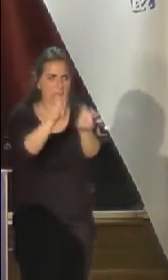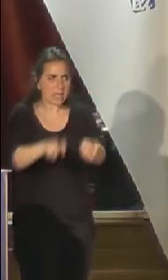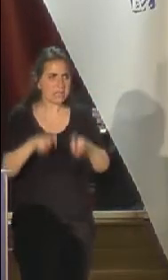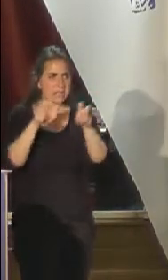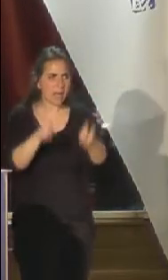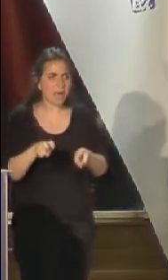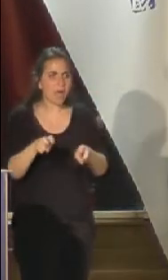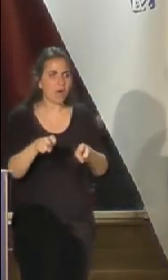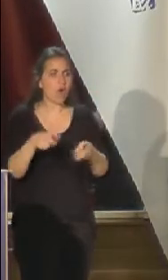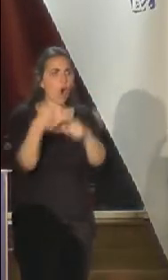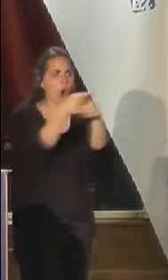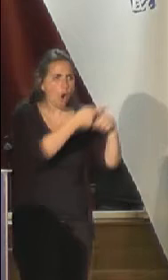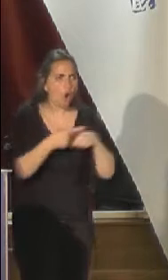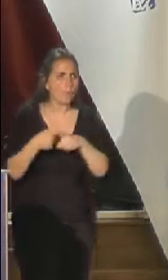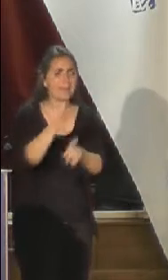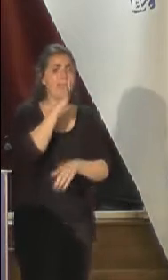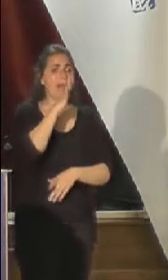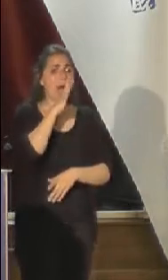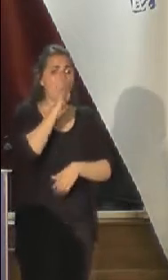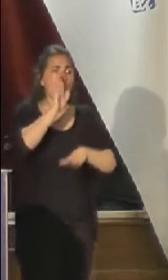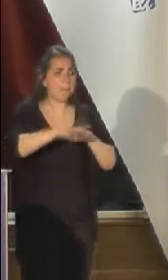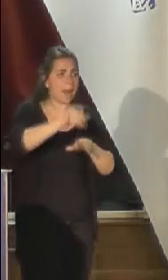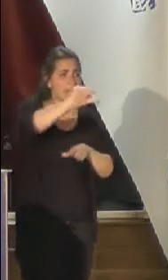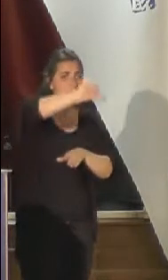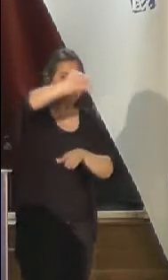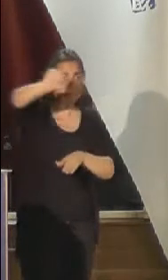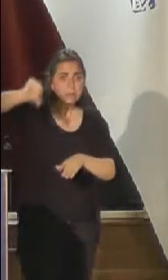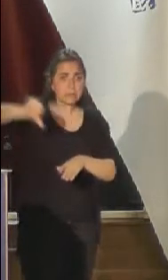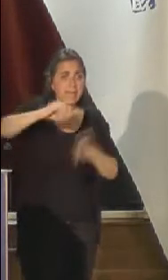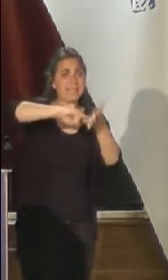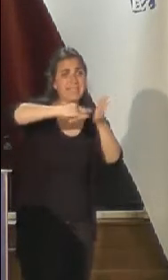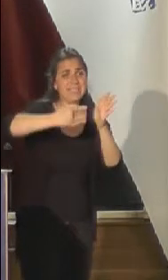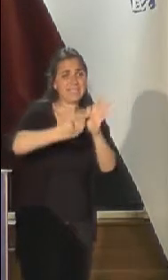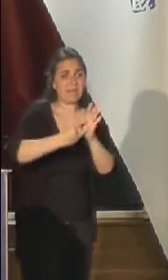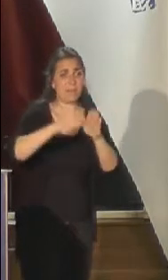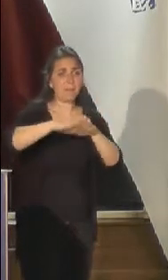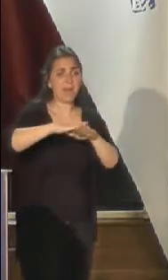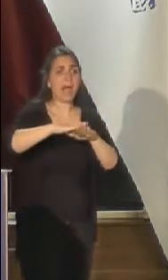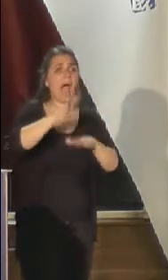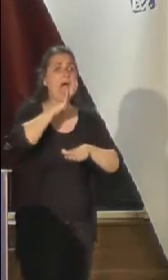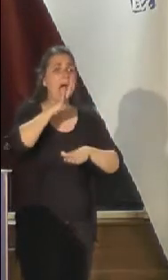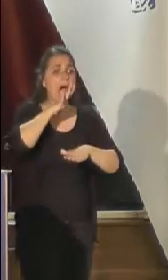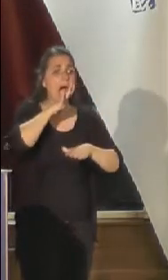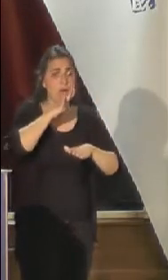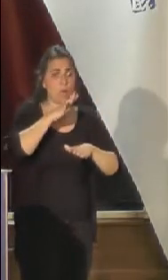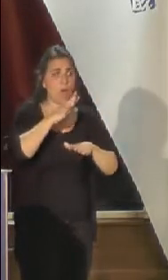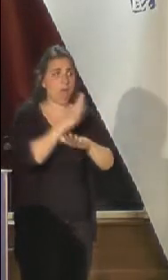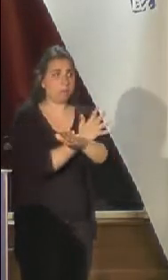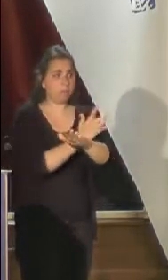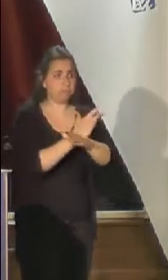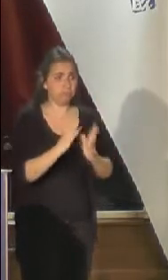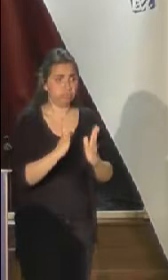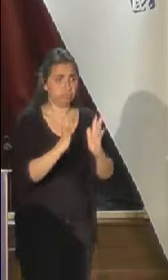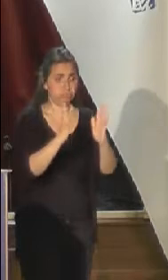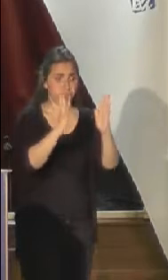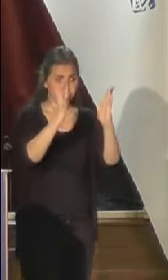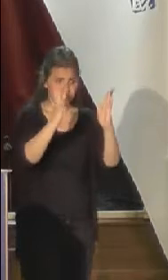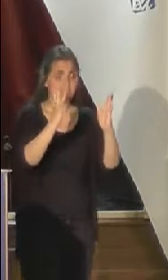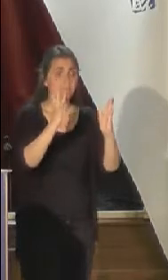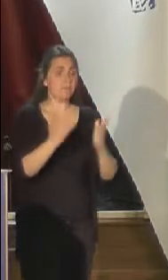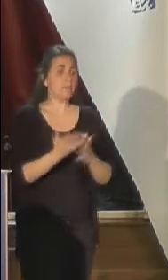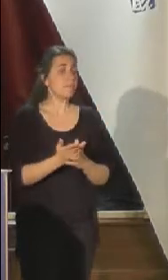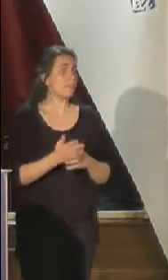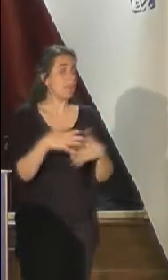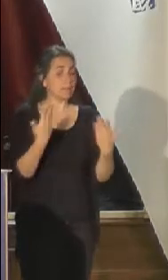reparto de auga para atolala, os sistemas de rego, os sistemas de sucesións,